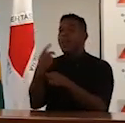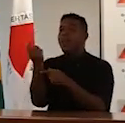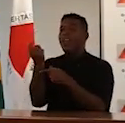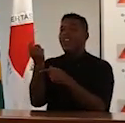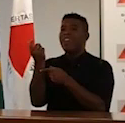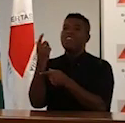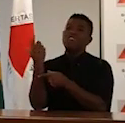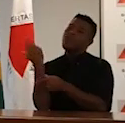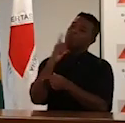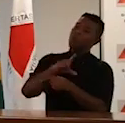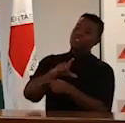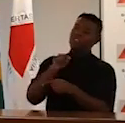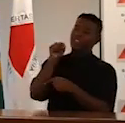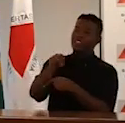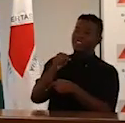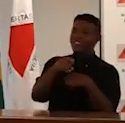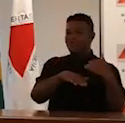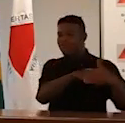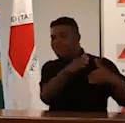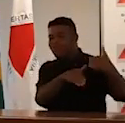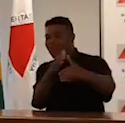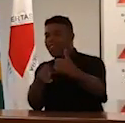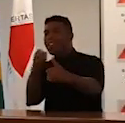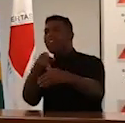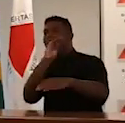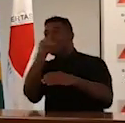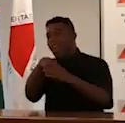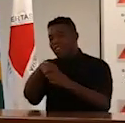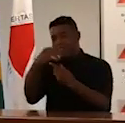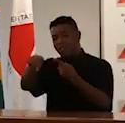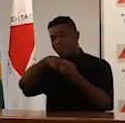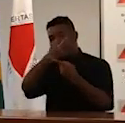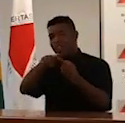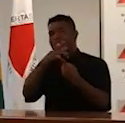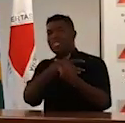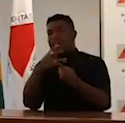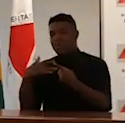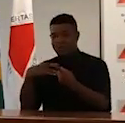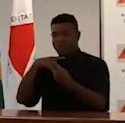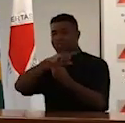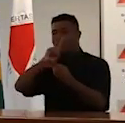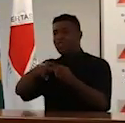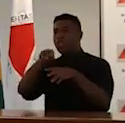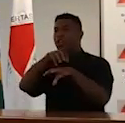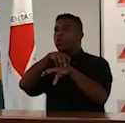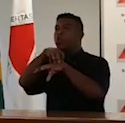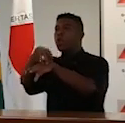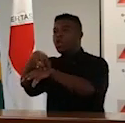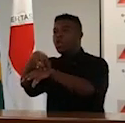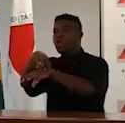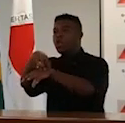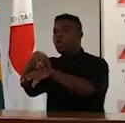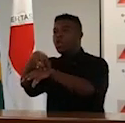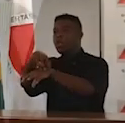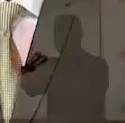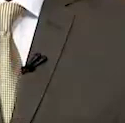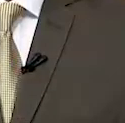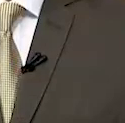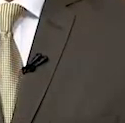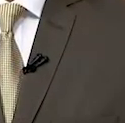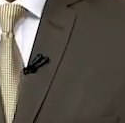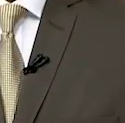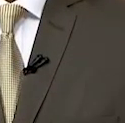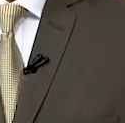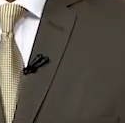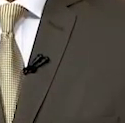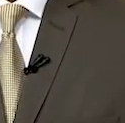R$ 1,1 bilhão, incluindo a cadeia de saúde, cadeia do turismo e as micro e pequenas empresas de todos os setores.